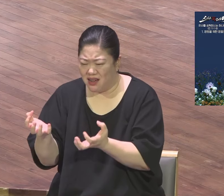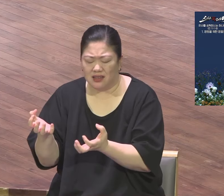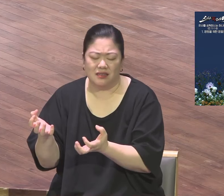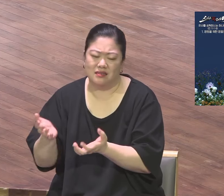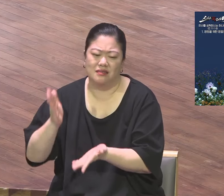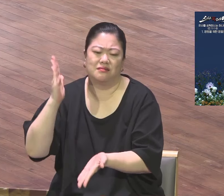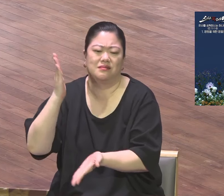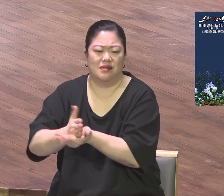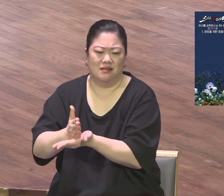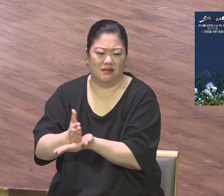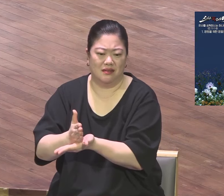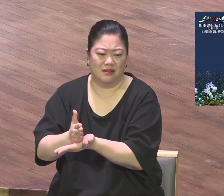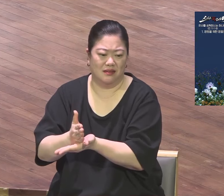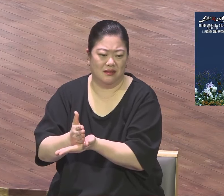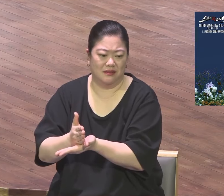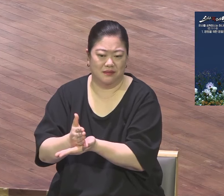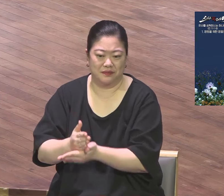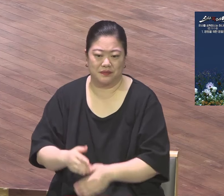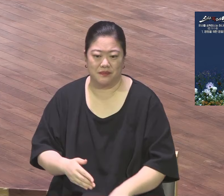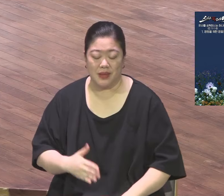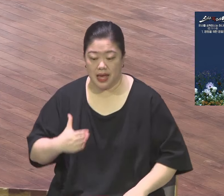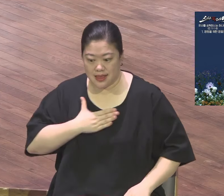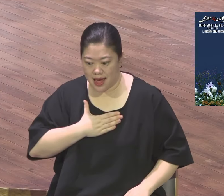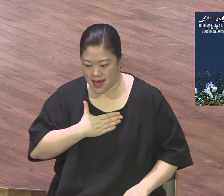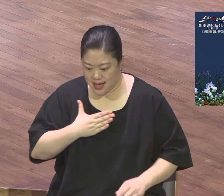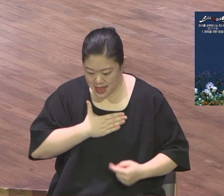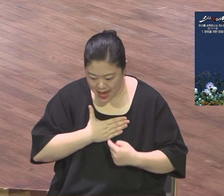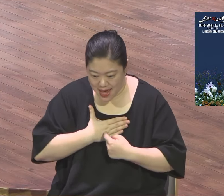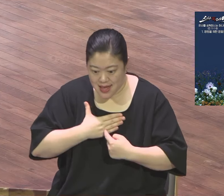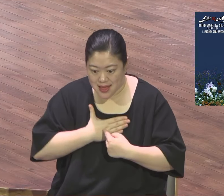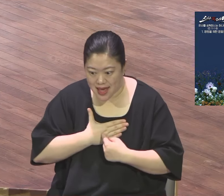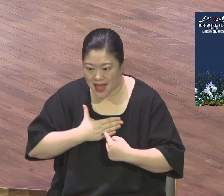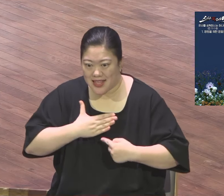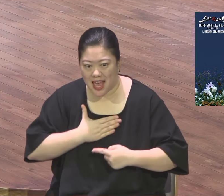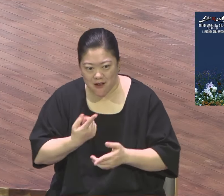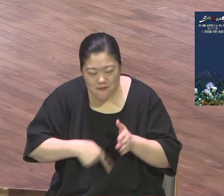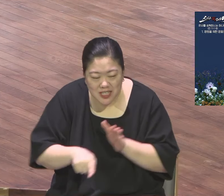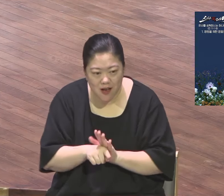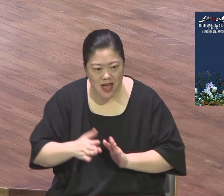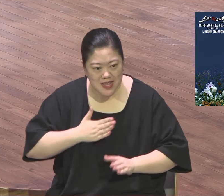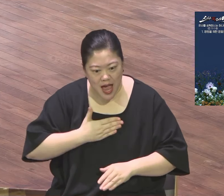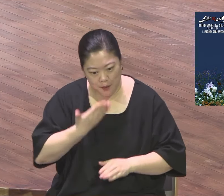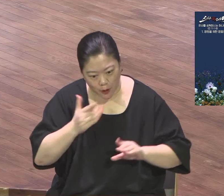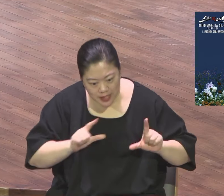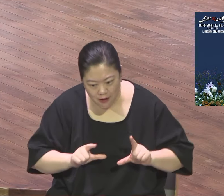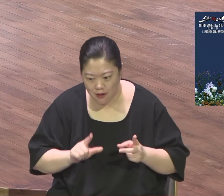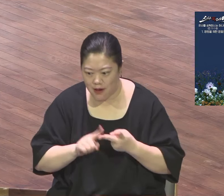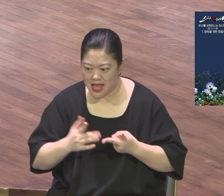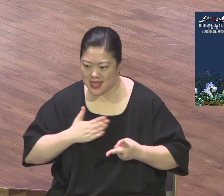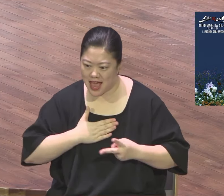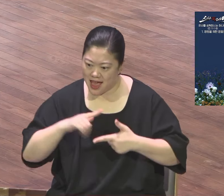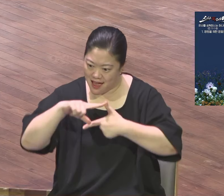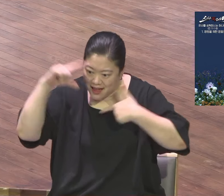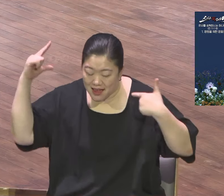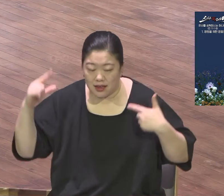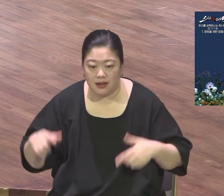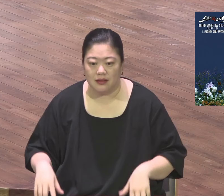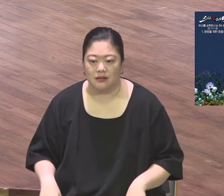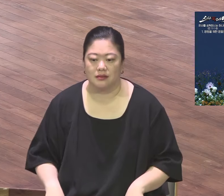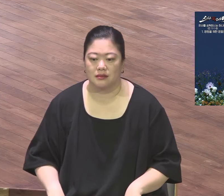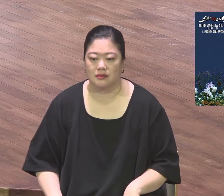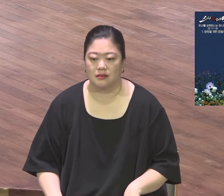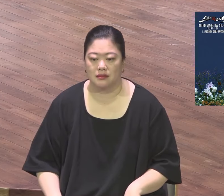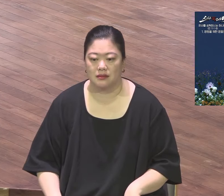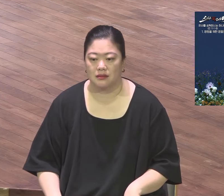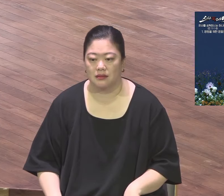벗어나. 더 이상 나 하다가 삶을 그렇게 마감해서는 안 된다. 눈